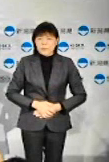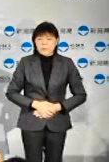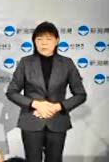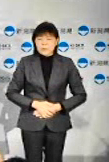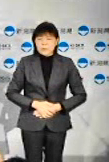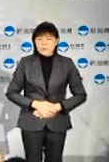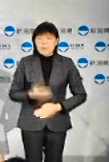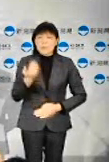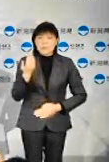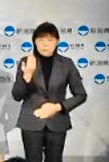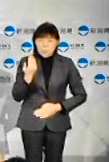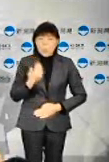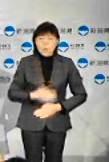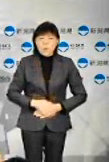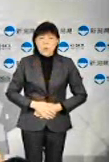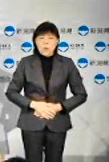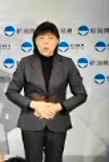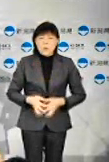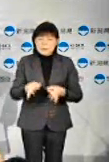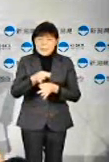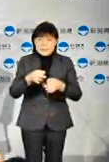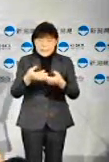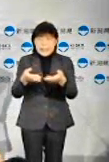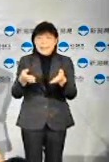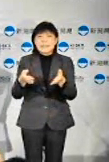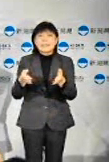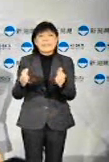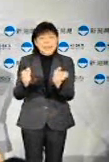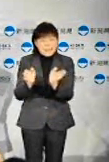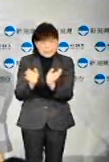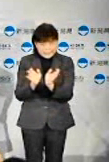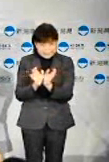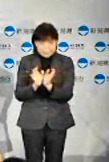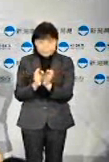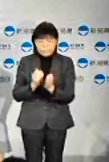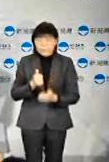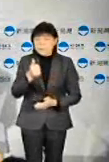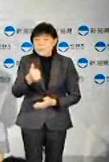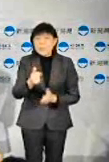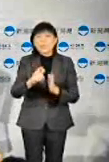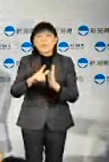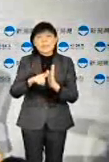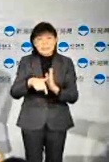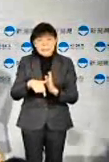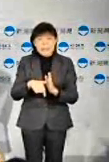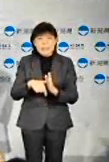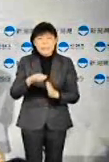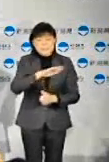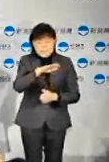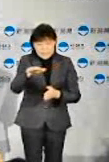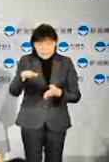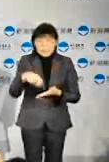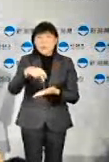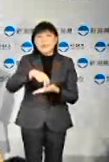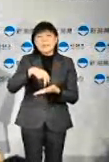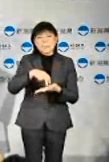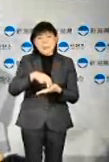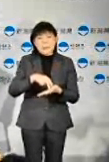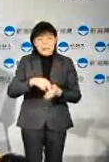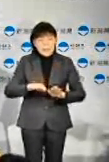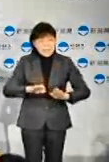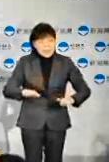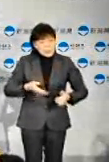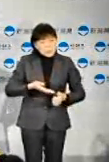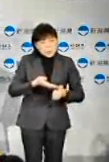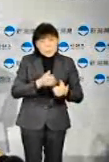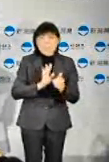ちょっとあの先日もその経済団体の集まりにお邪魔したときに、やっぱり皆さんのそれぞれの立場で子育て支援ということ、まあ、